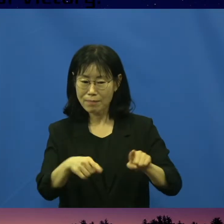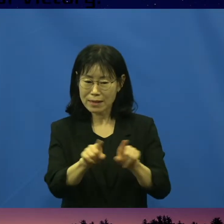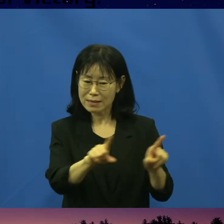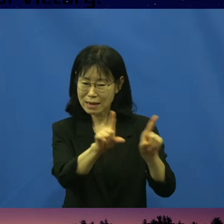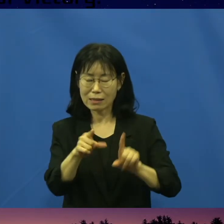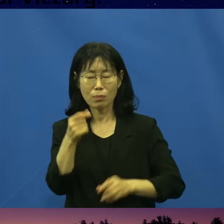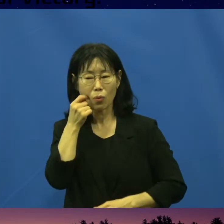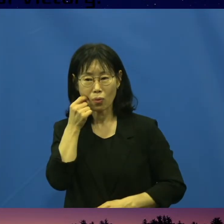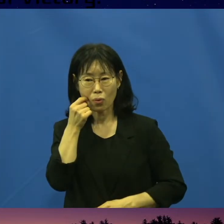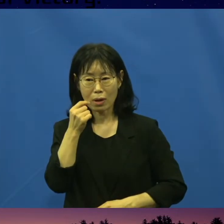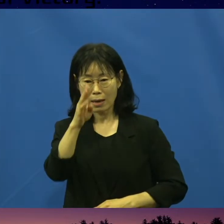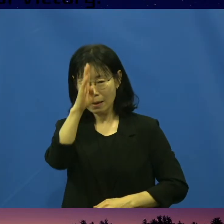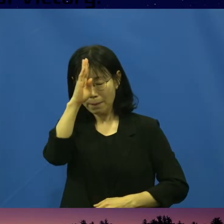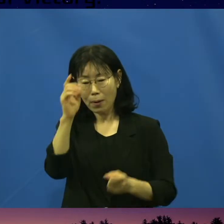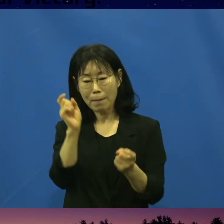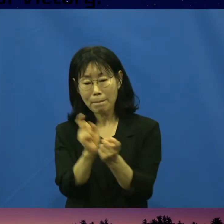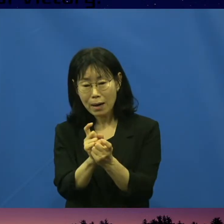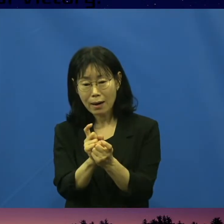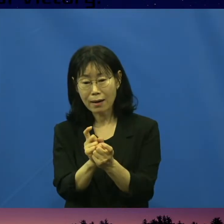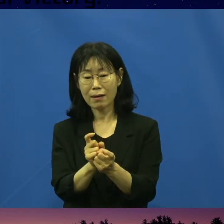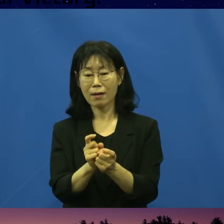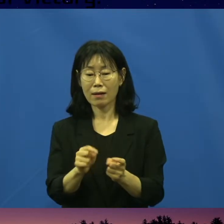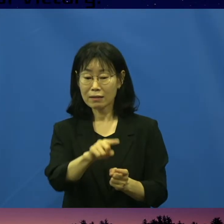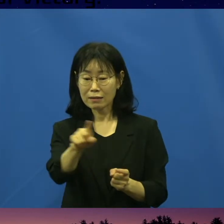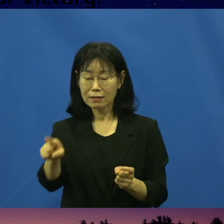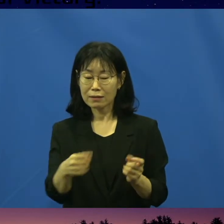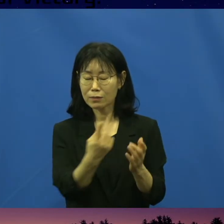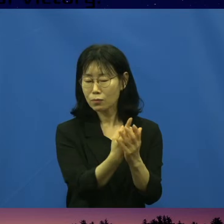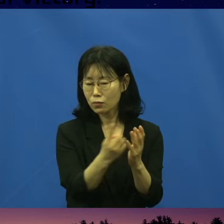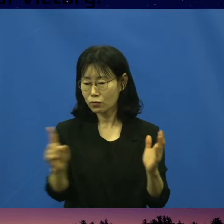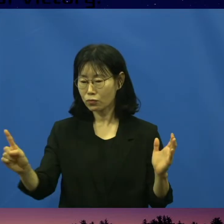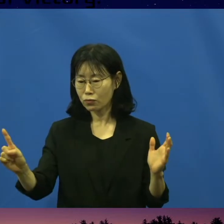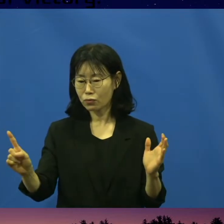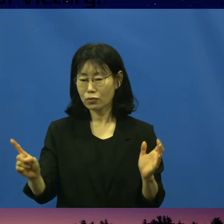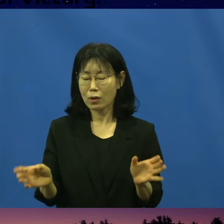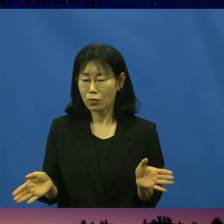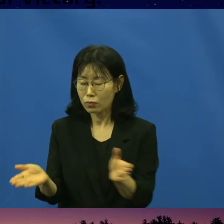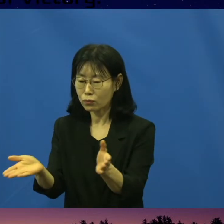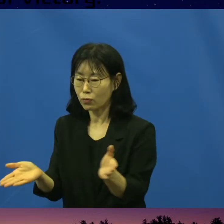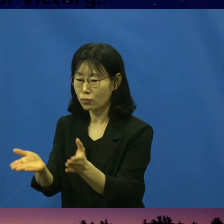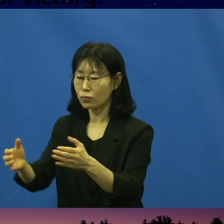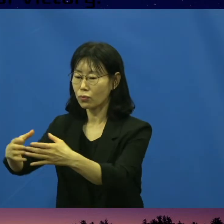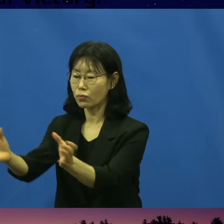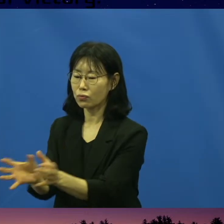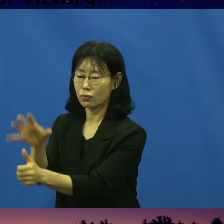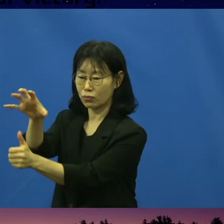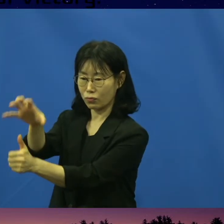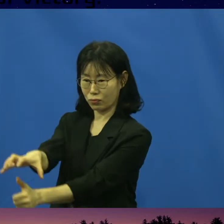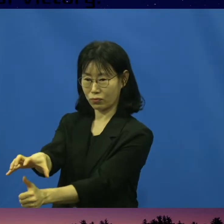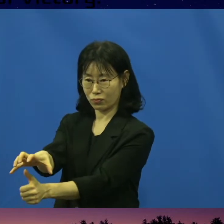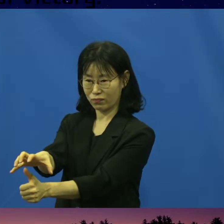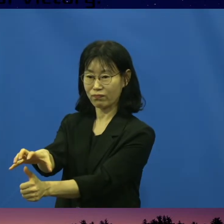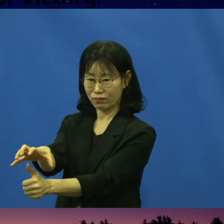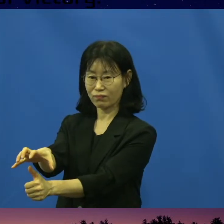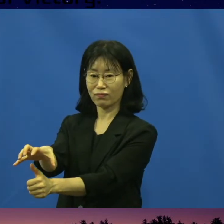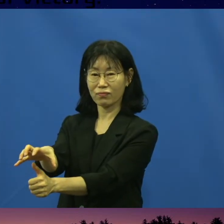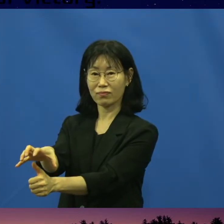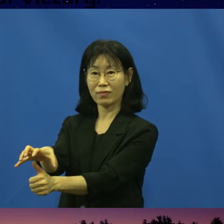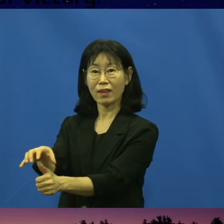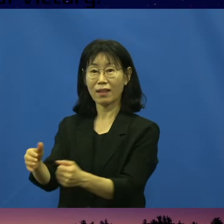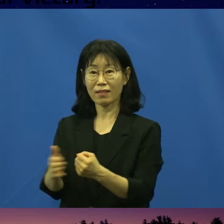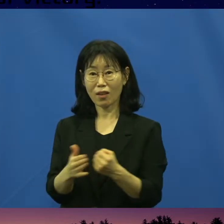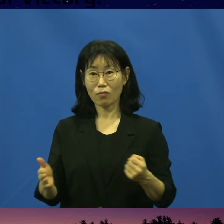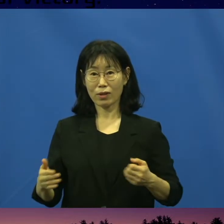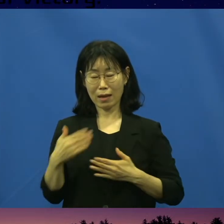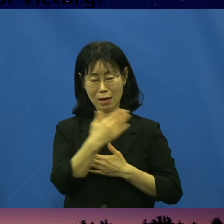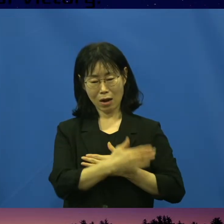당하니까 그저 정서적인 감정적인 죽음, 이게 굉장히 여러 가지 복합된 거예요. 이 질병에 걸리면은 개인의